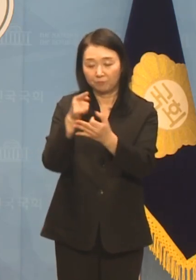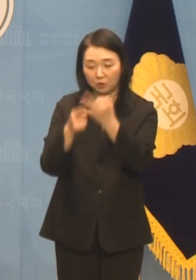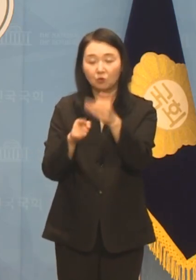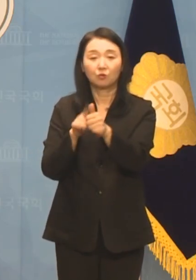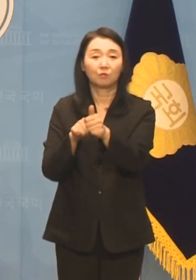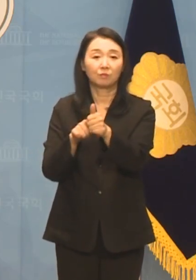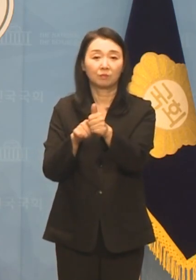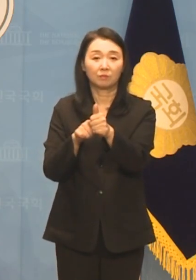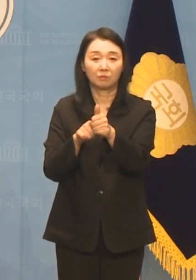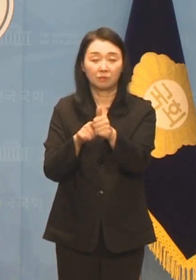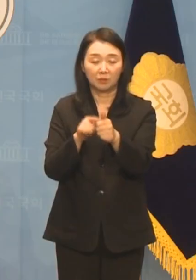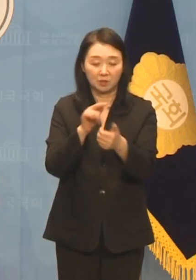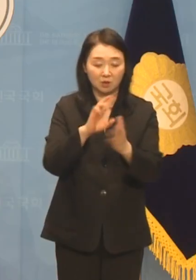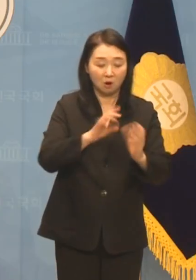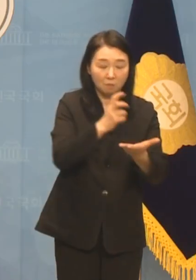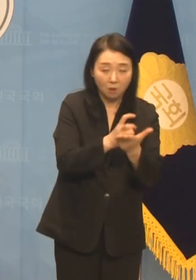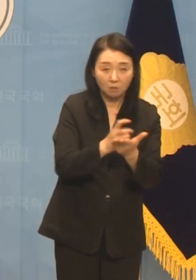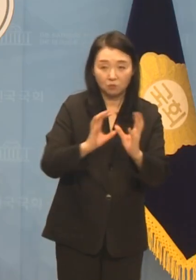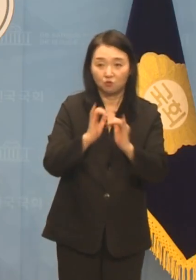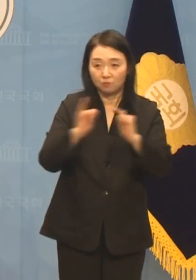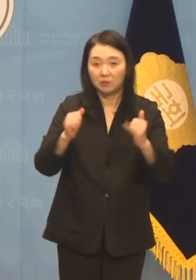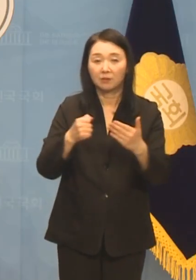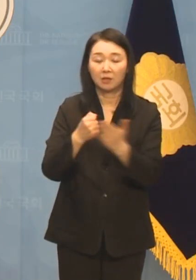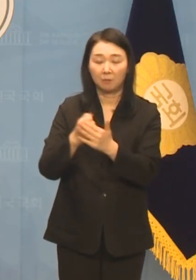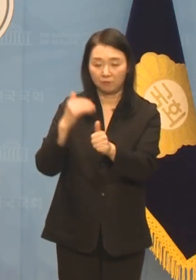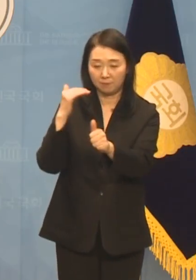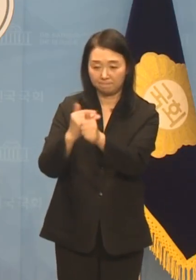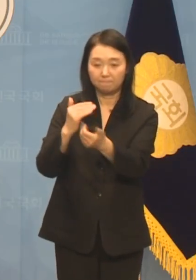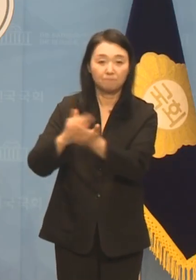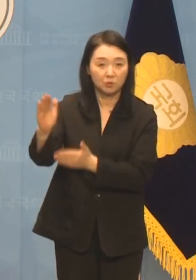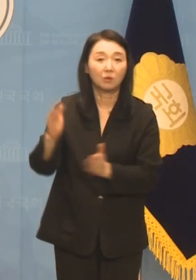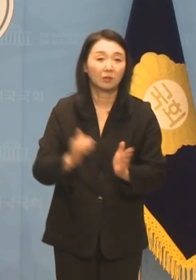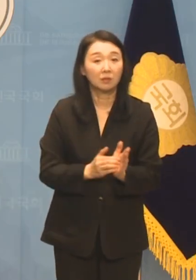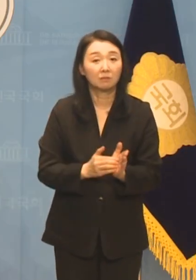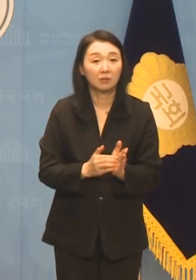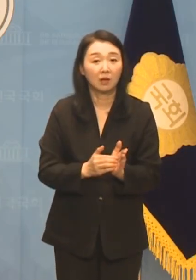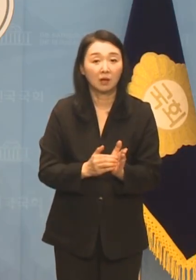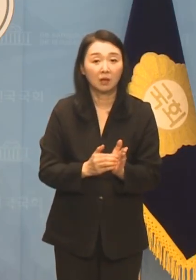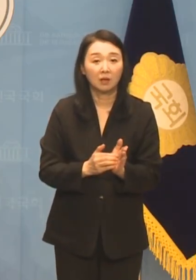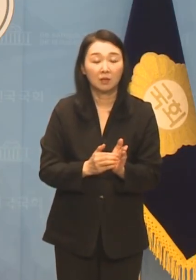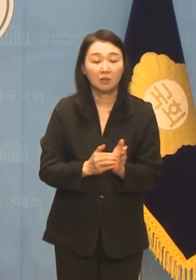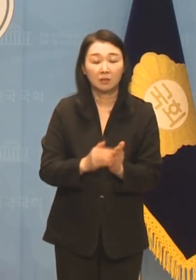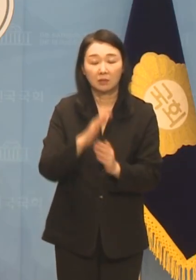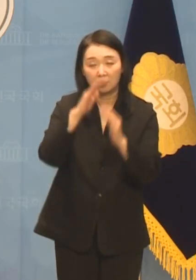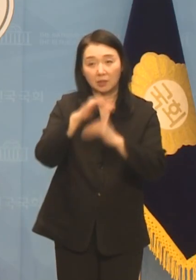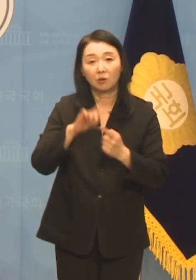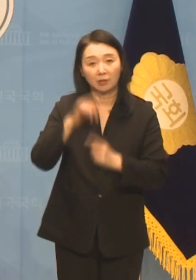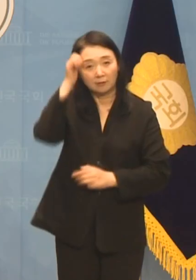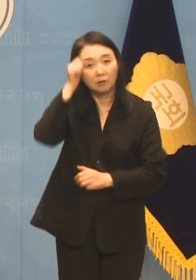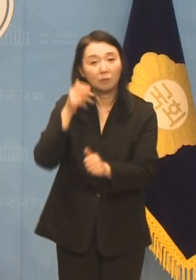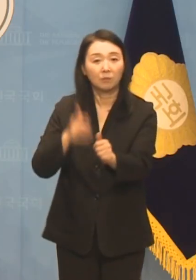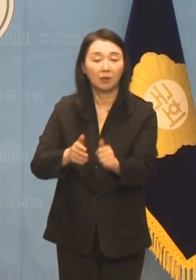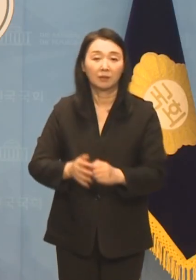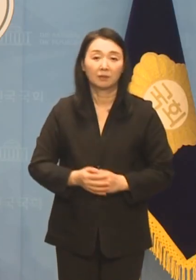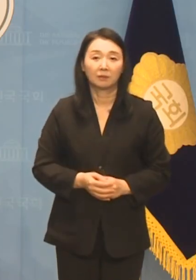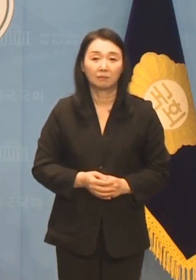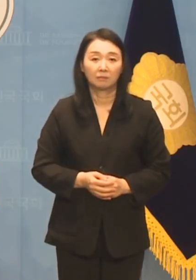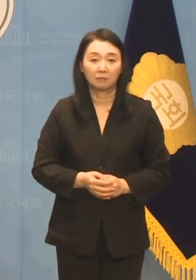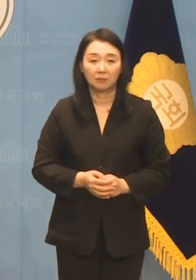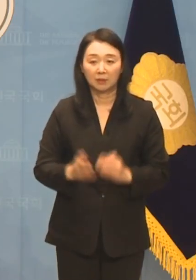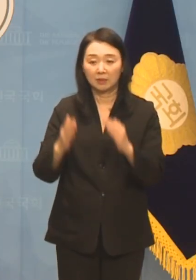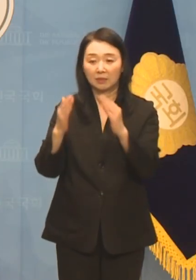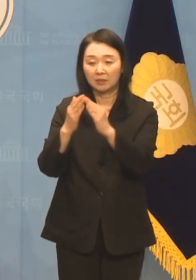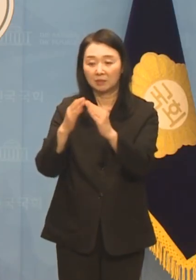헌법과 국민에 의해 쫓겨났습니다. 이 엄중한 사실을 망각하지 마십시오. 간저